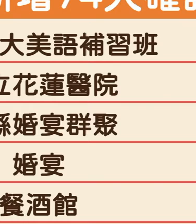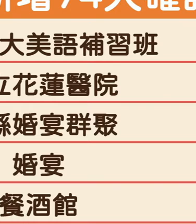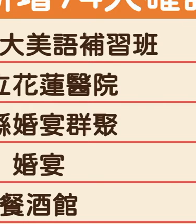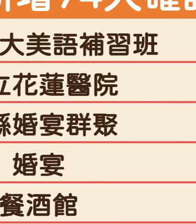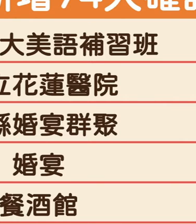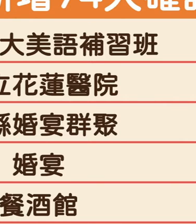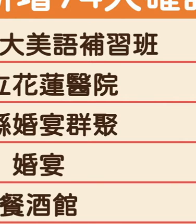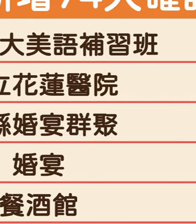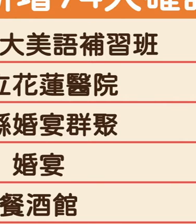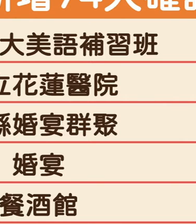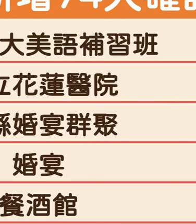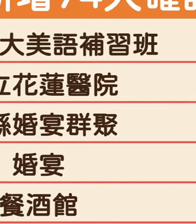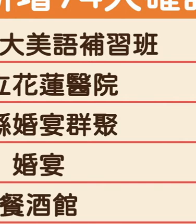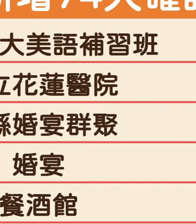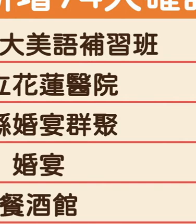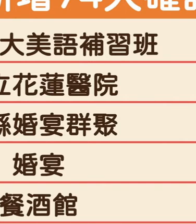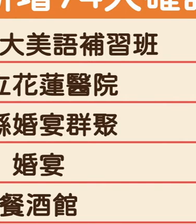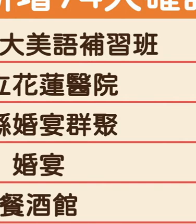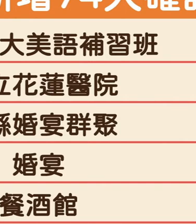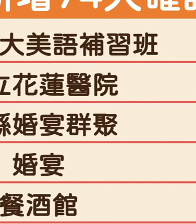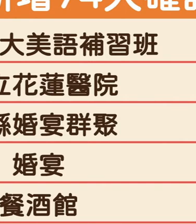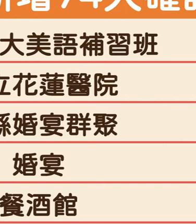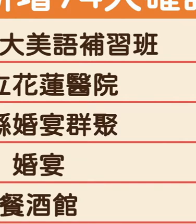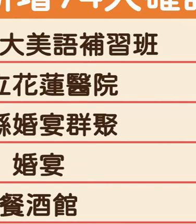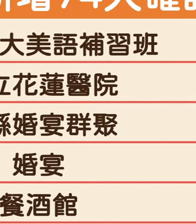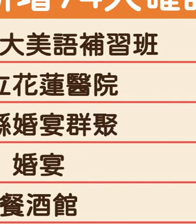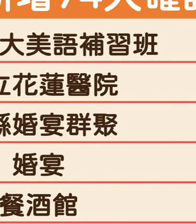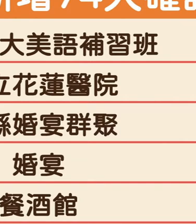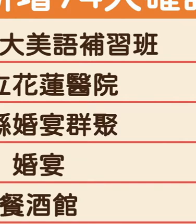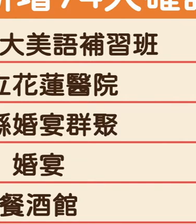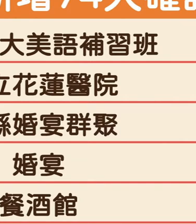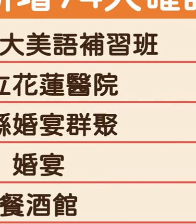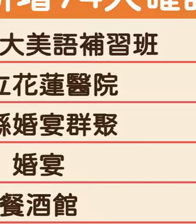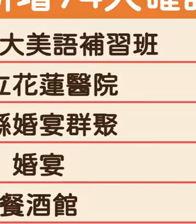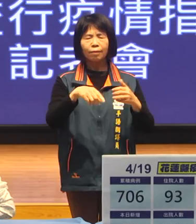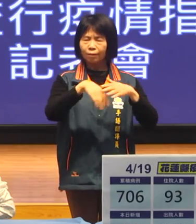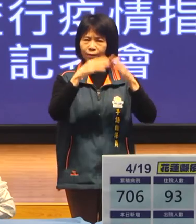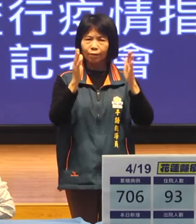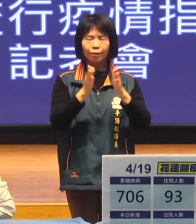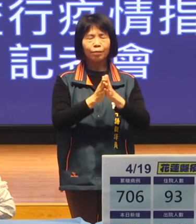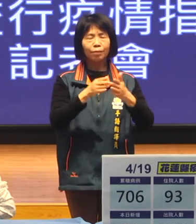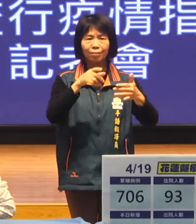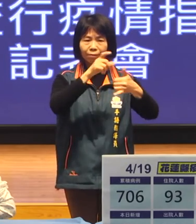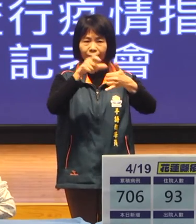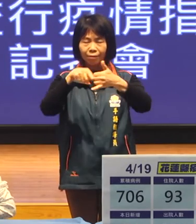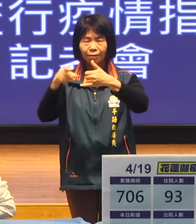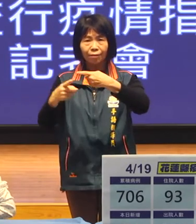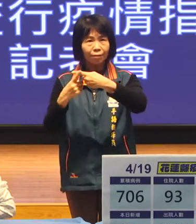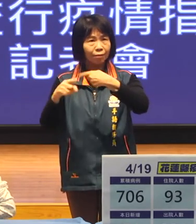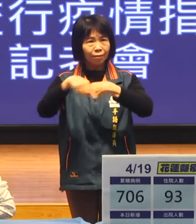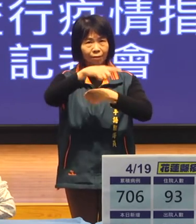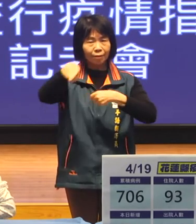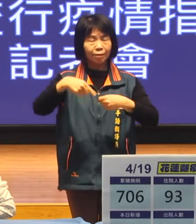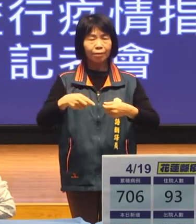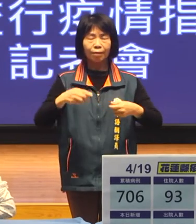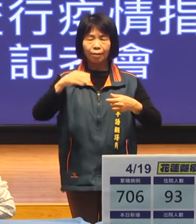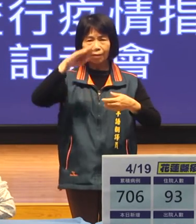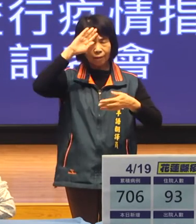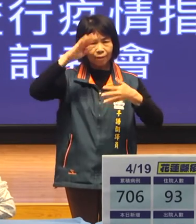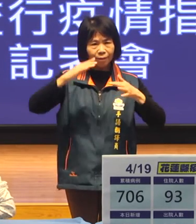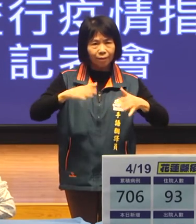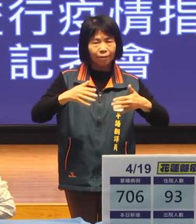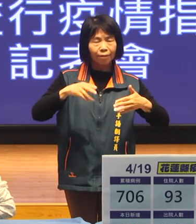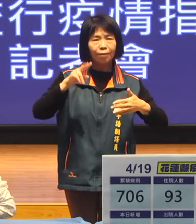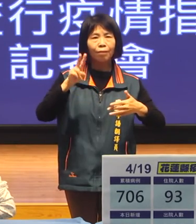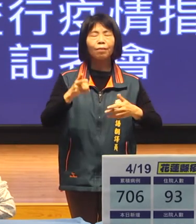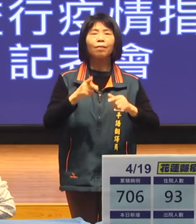照护。那很显然的，第一个这里面的案子几乎都是轻症或无症状。第二个呢，很多的乡